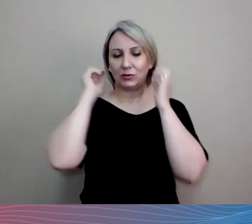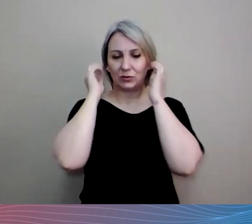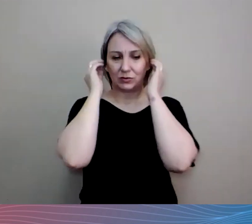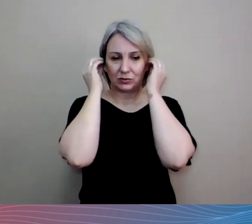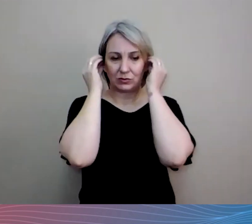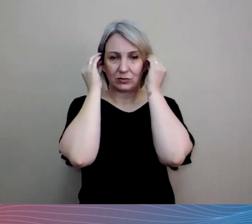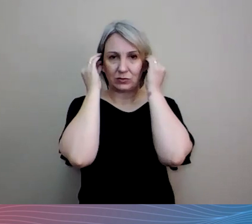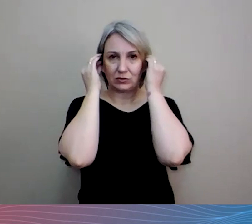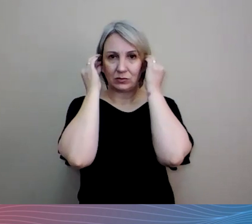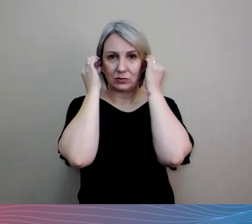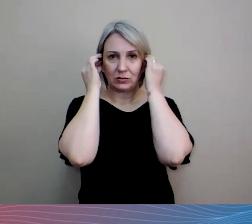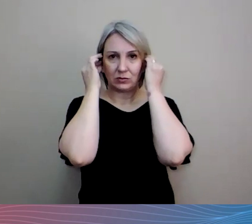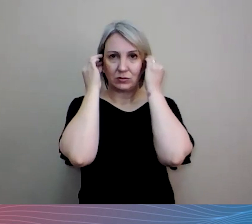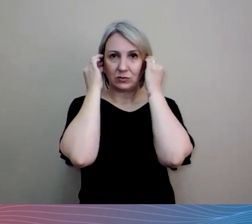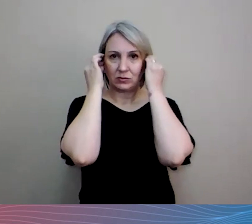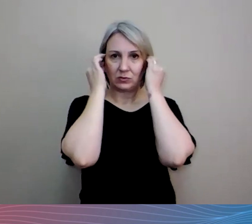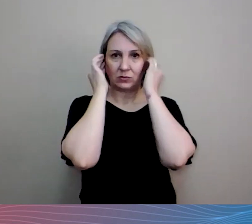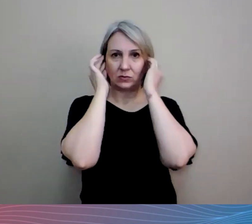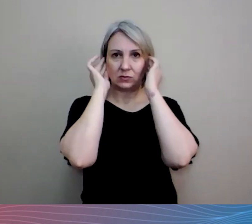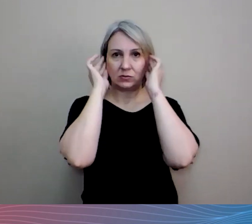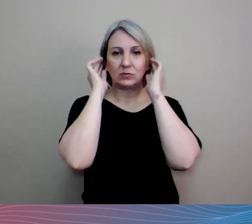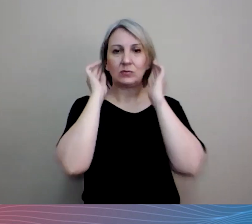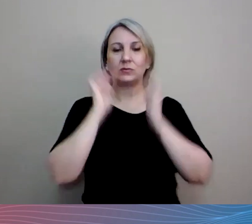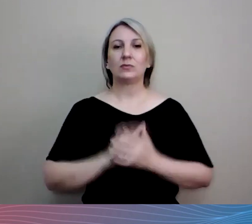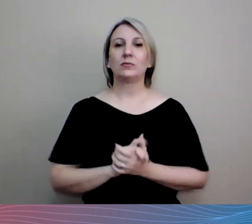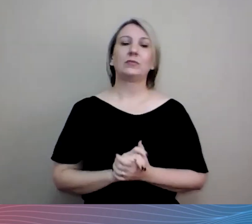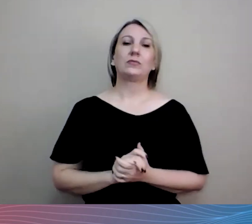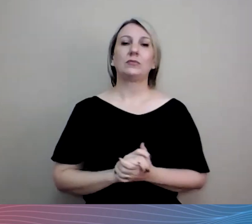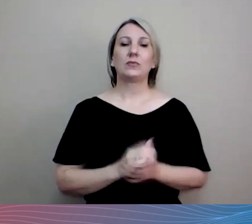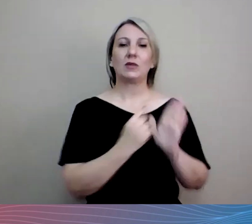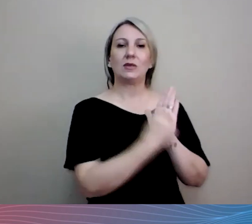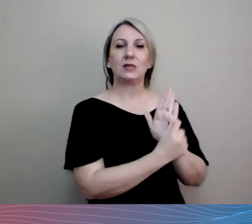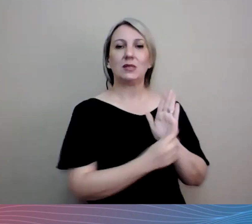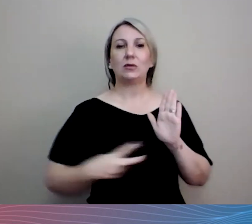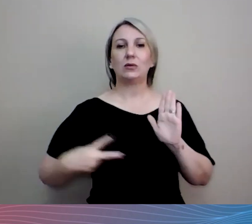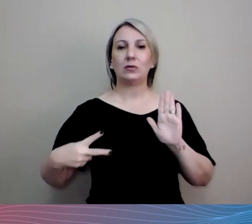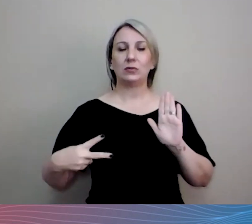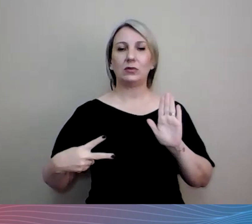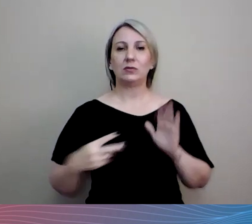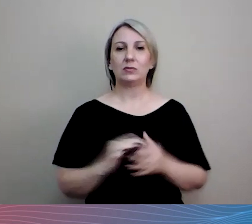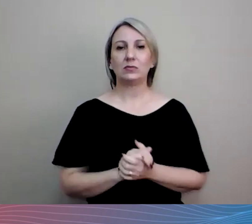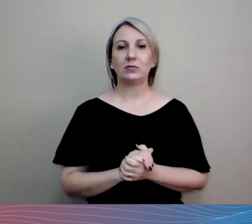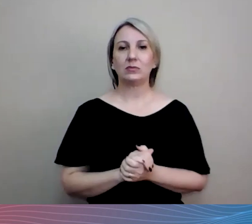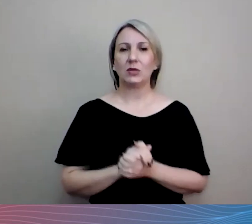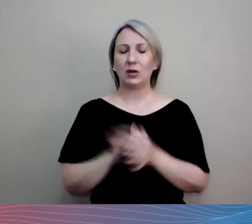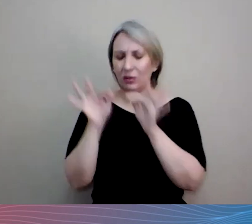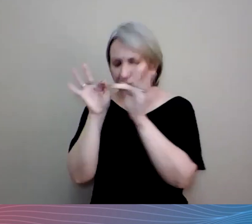Versículo 2, capítulo 4. Com toda humildade e mansidão,